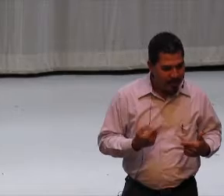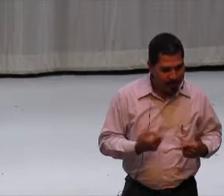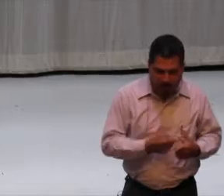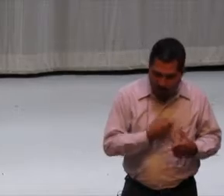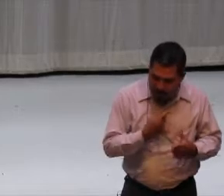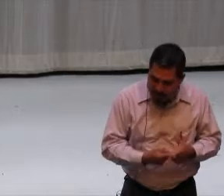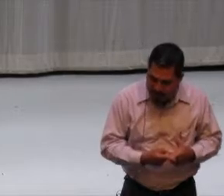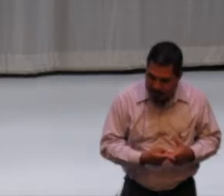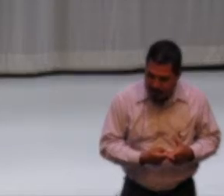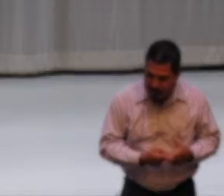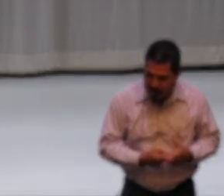Entonces,